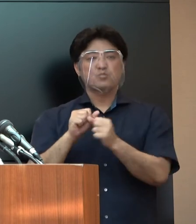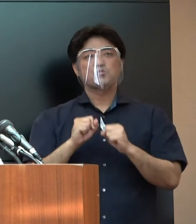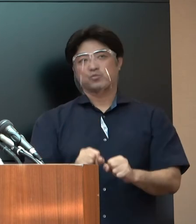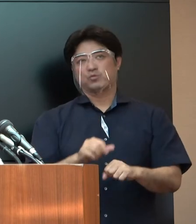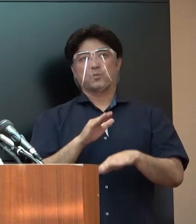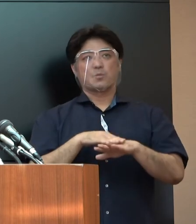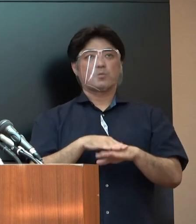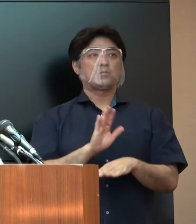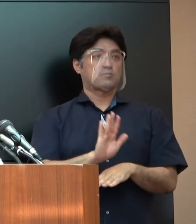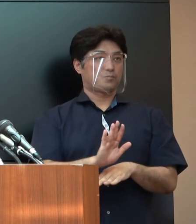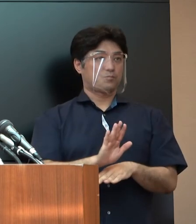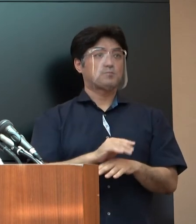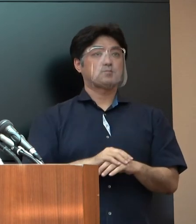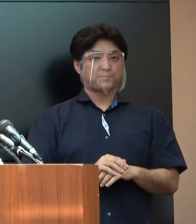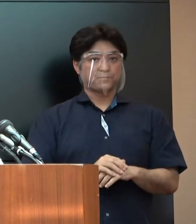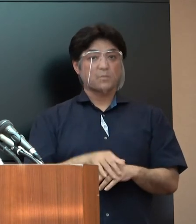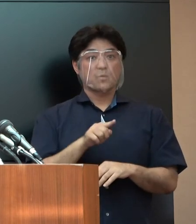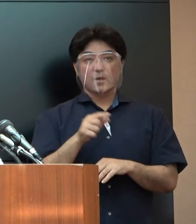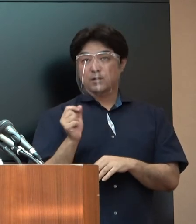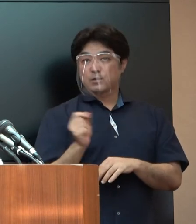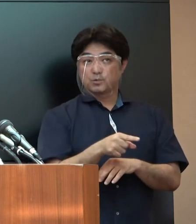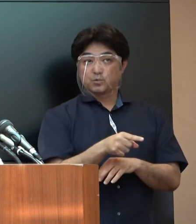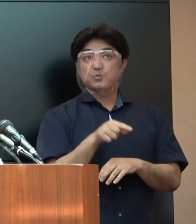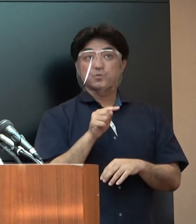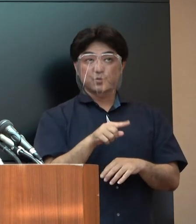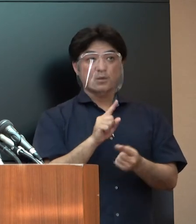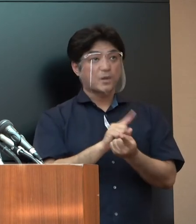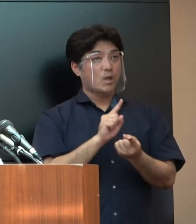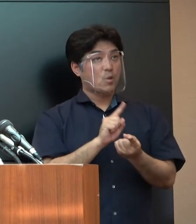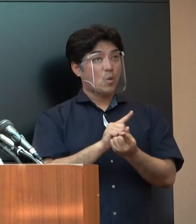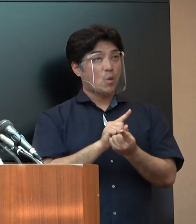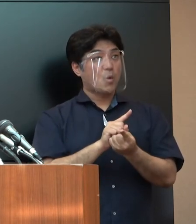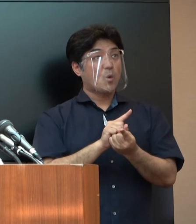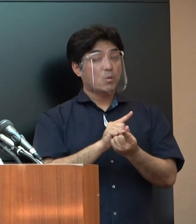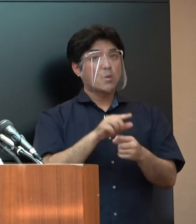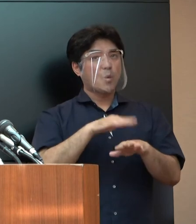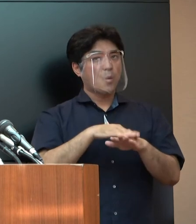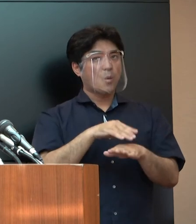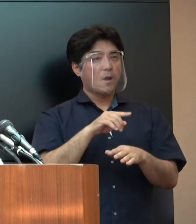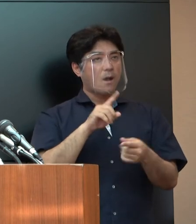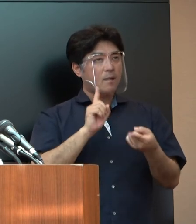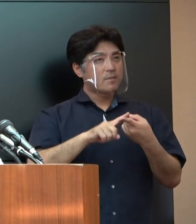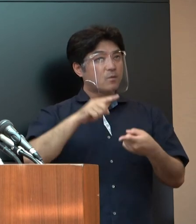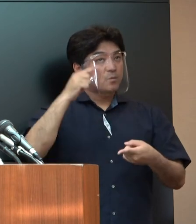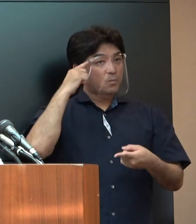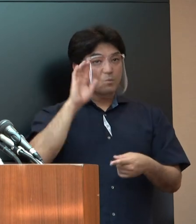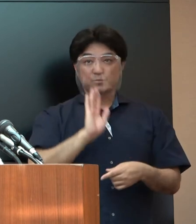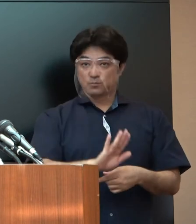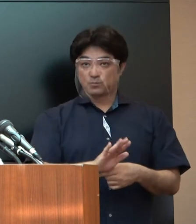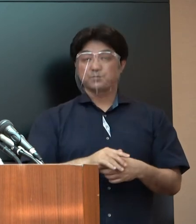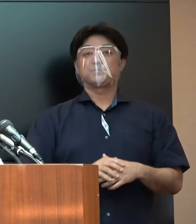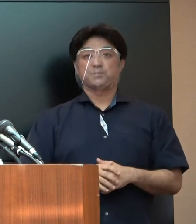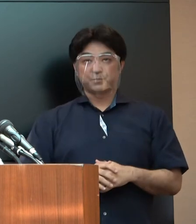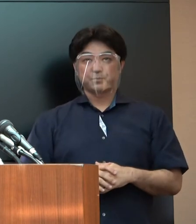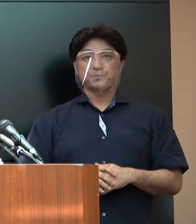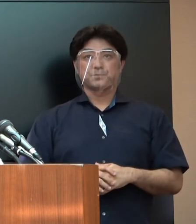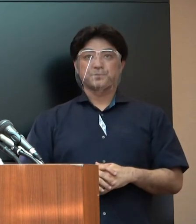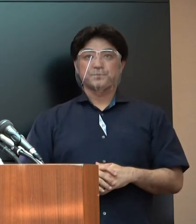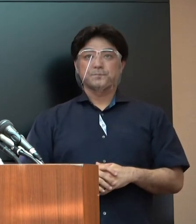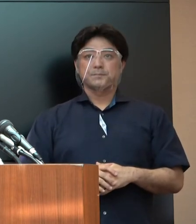が、緊急的な対応には、よろしいのではないかと思います。それから、